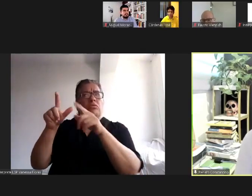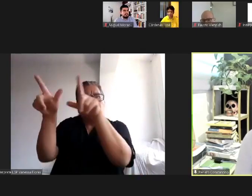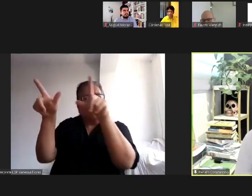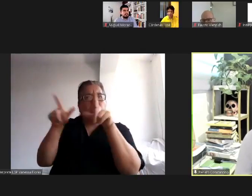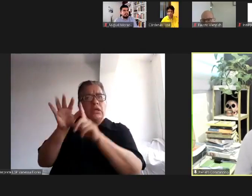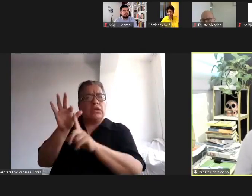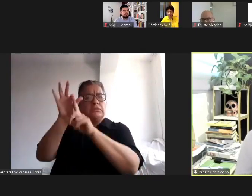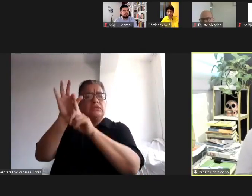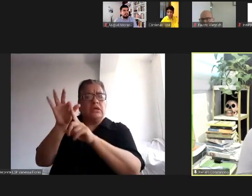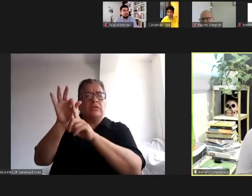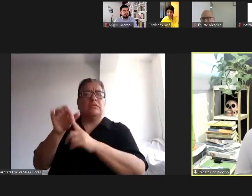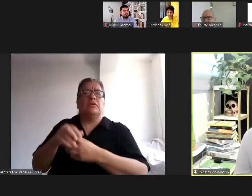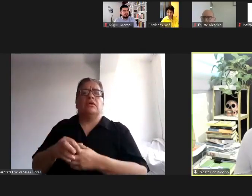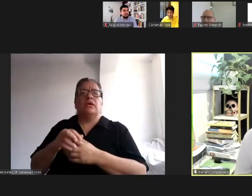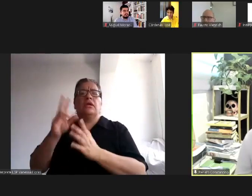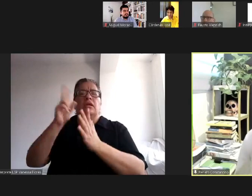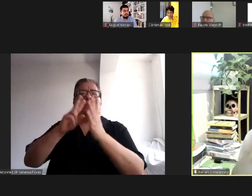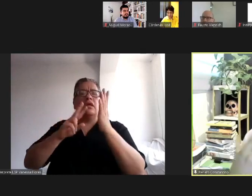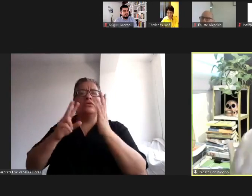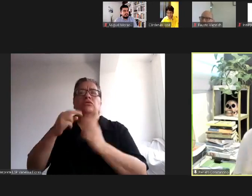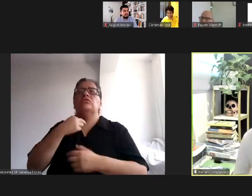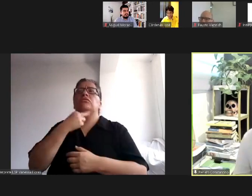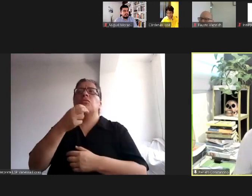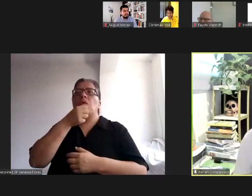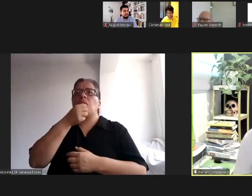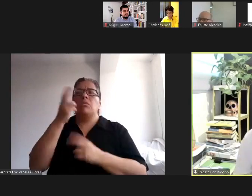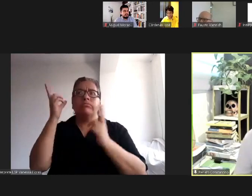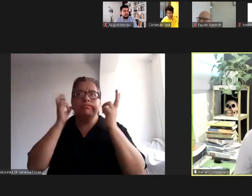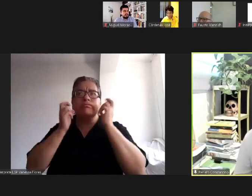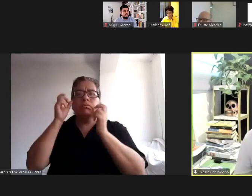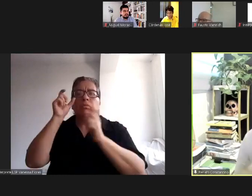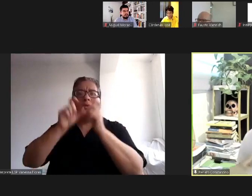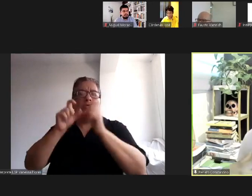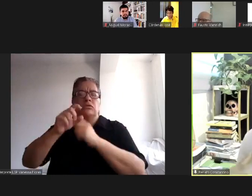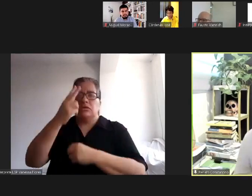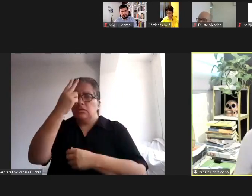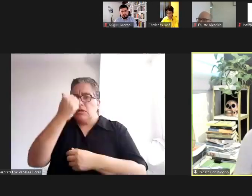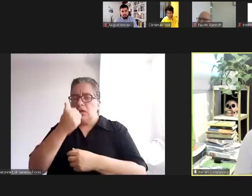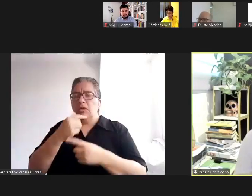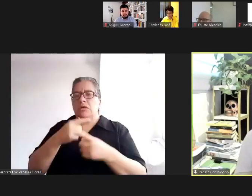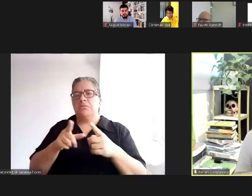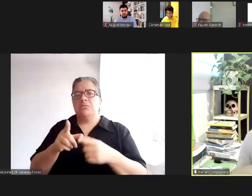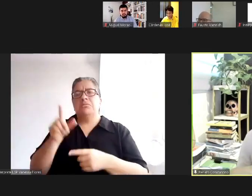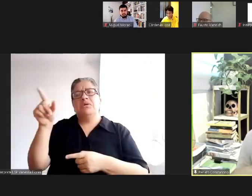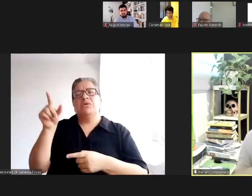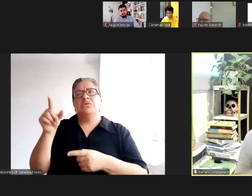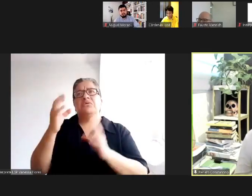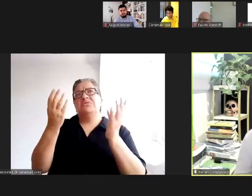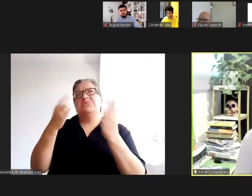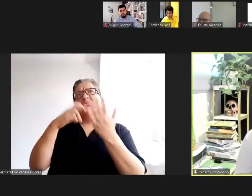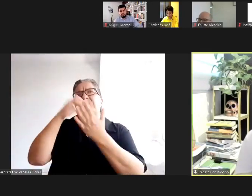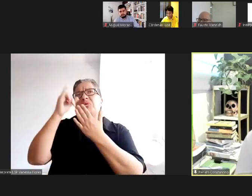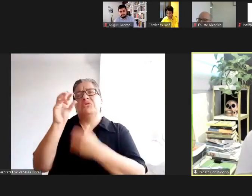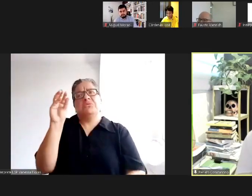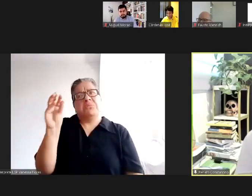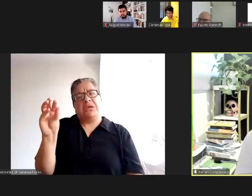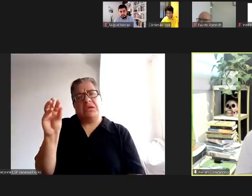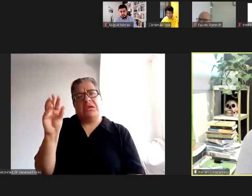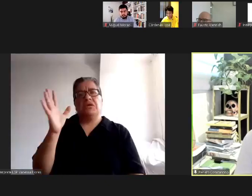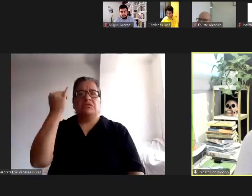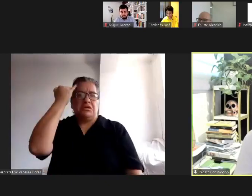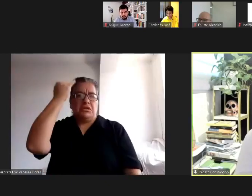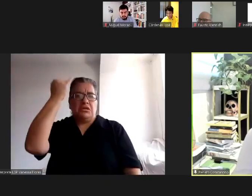mucho tiempo, pero esas iniciativas igual eran bastante pequeñas. La impresión en